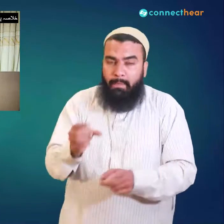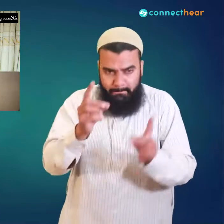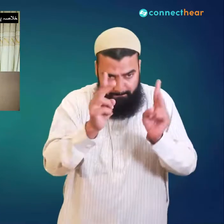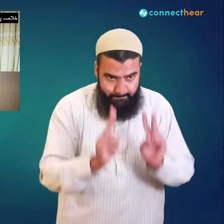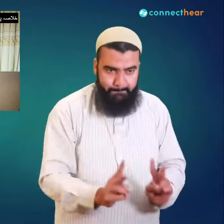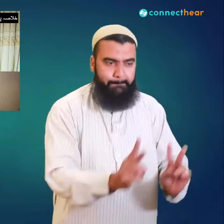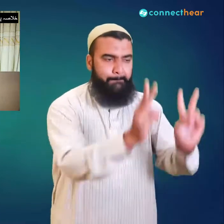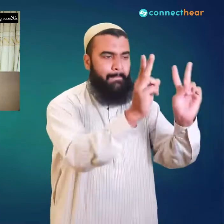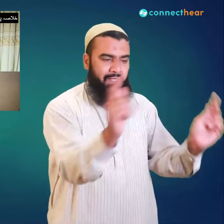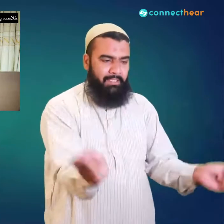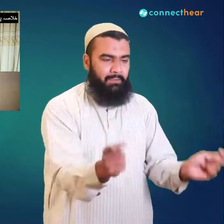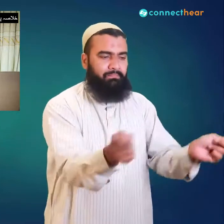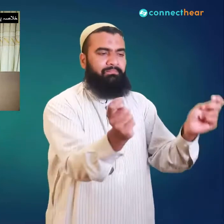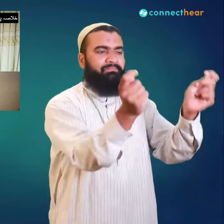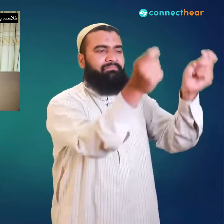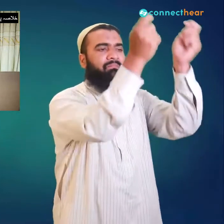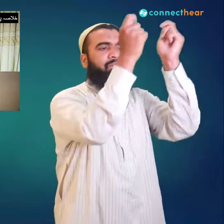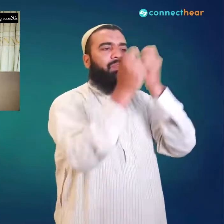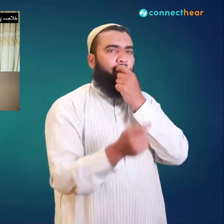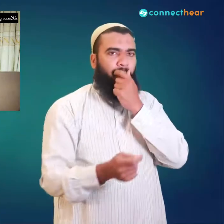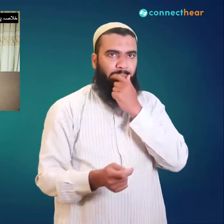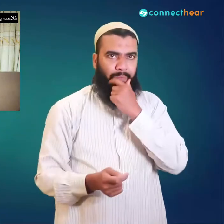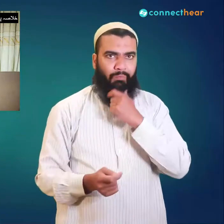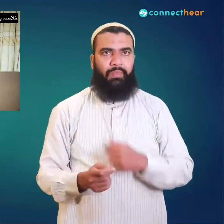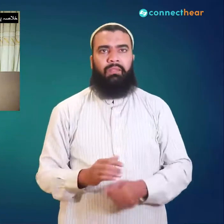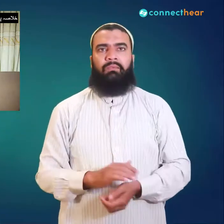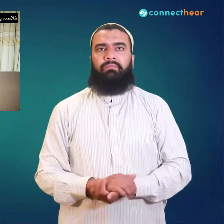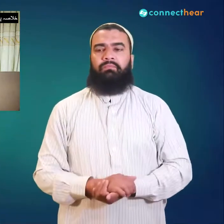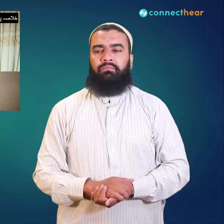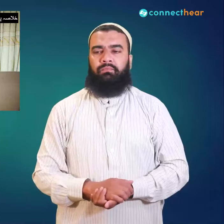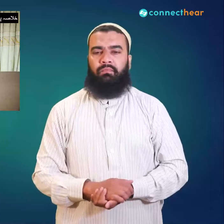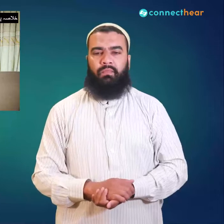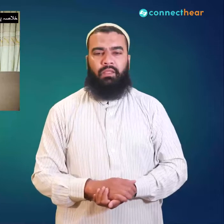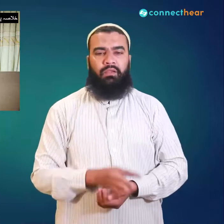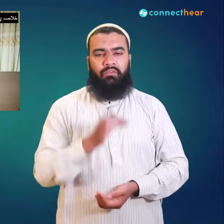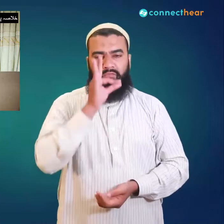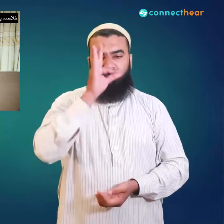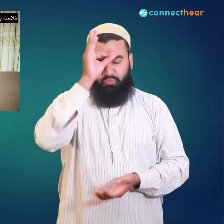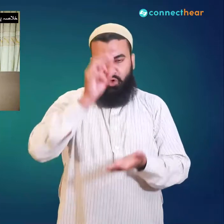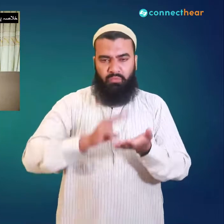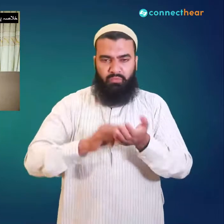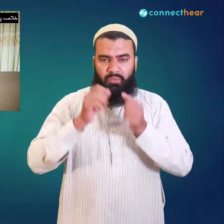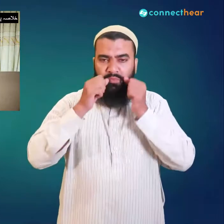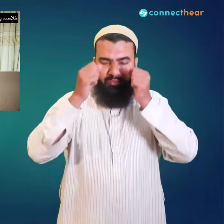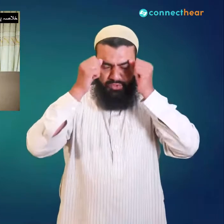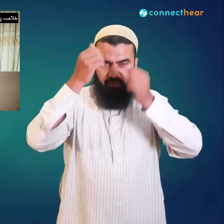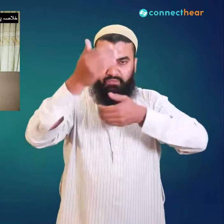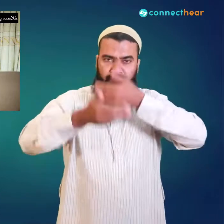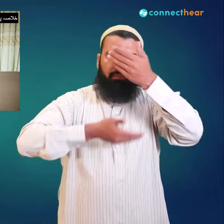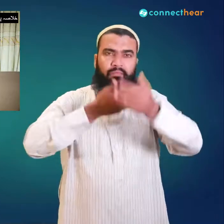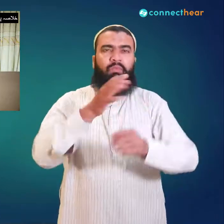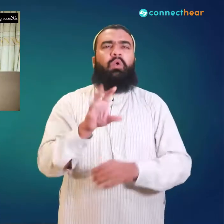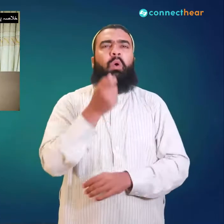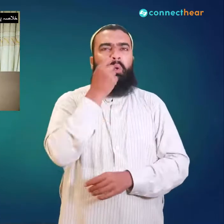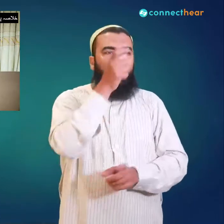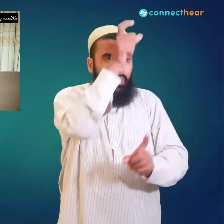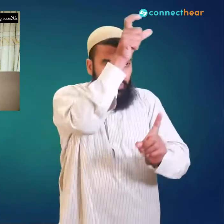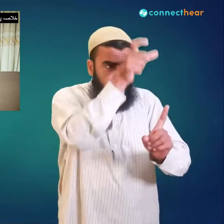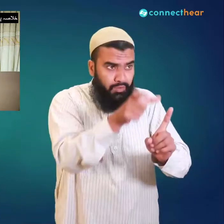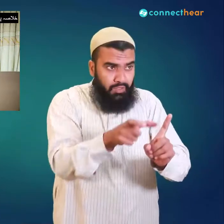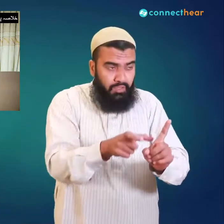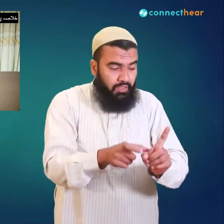کرنے والے ہیں، اور تعمیر کرنے والے یعنی عمارت کو بنانے والے۔ آپ صلی اللہ علیہ وسلم نے فرمایا کہ جو شخص اللہ